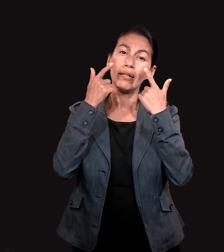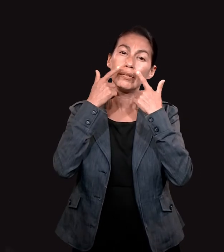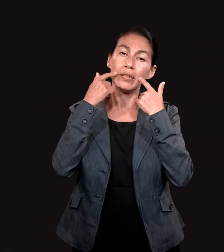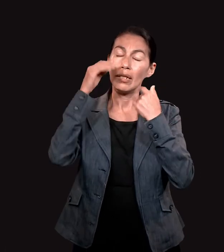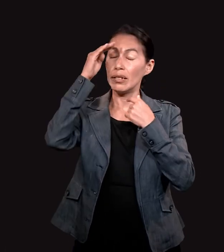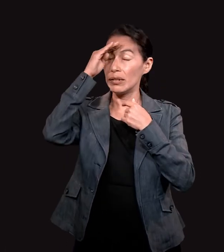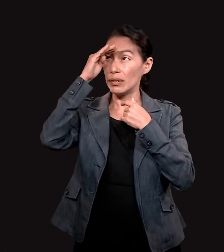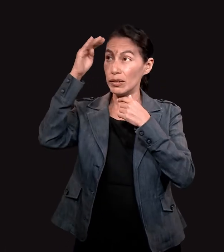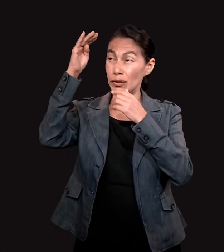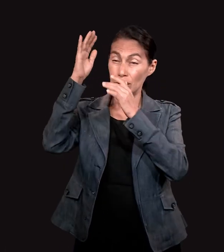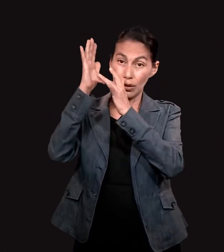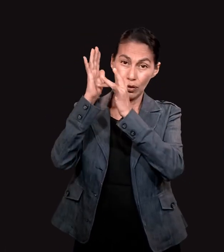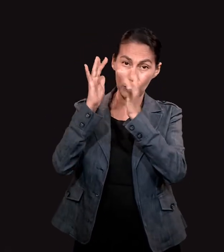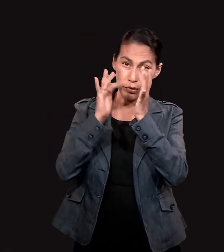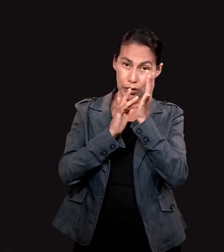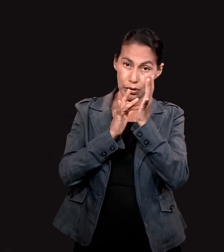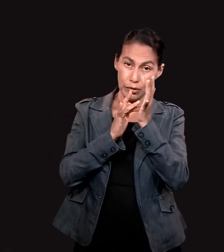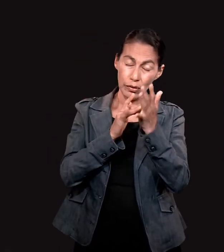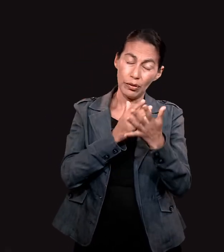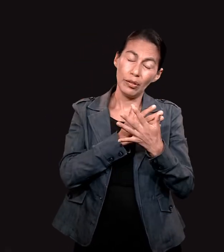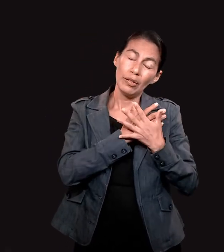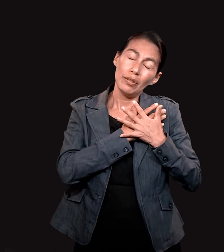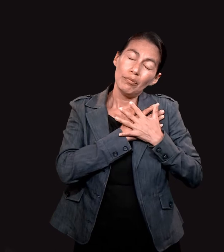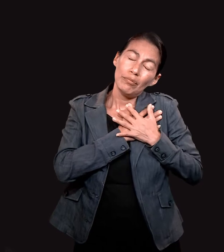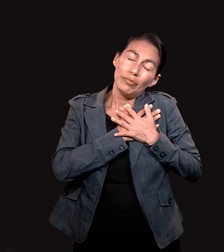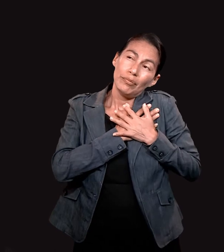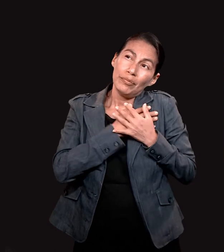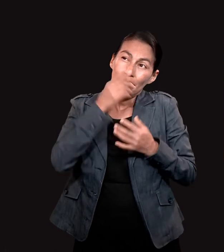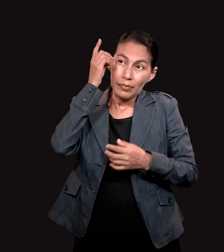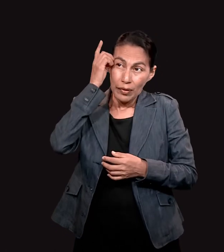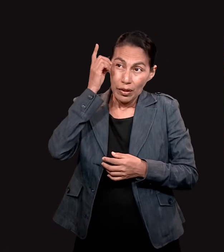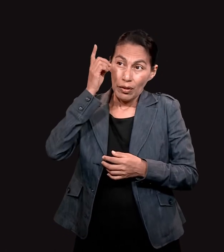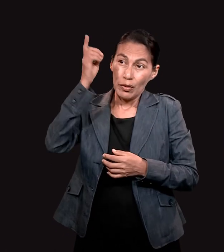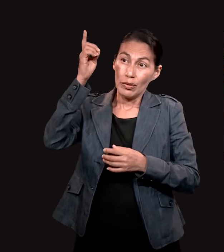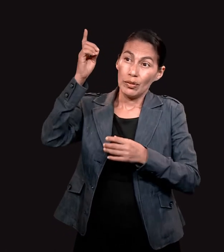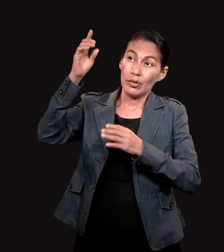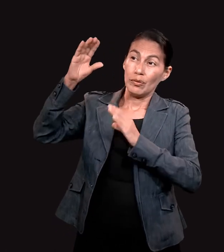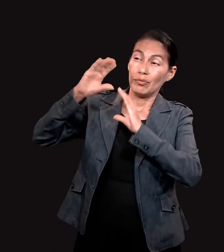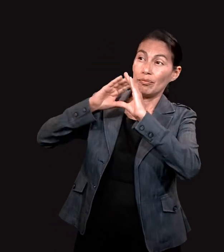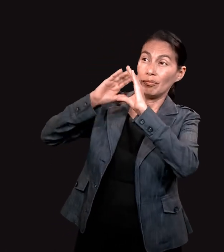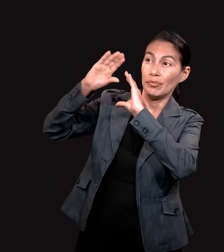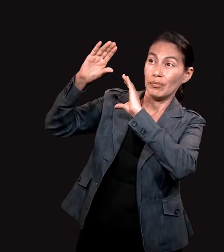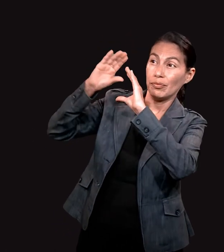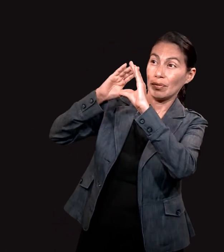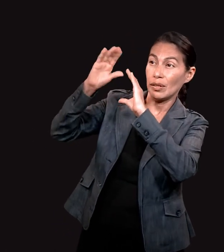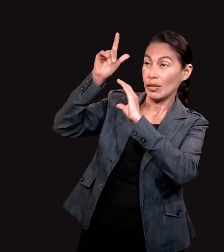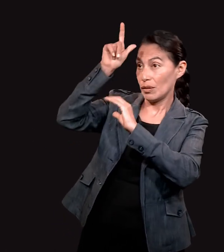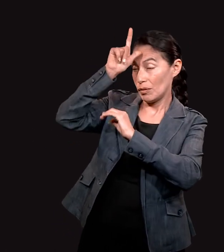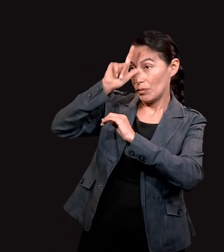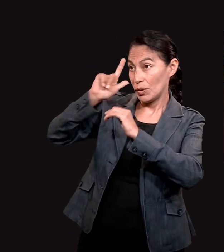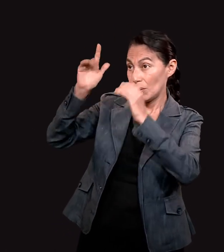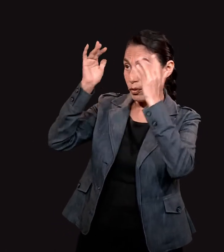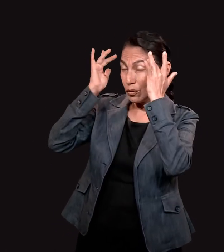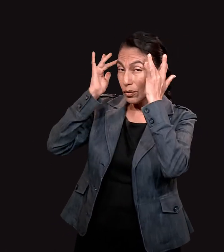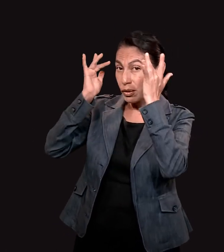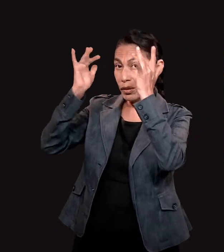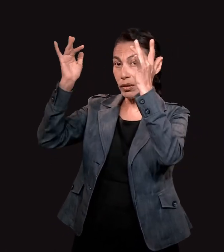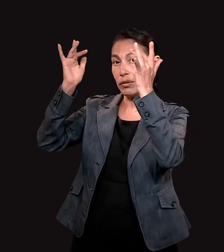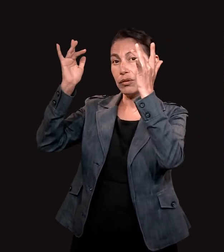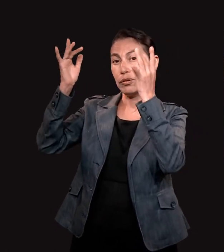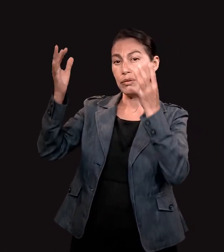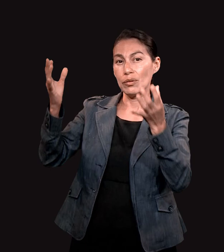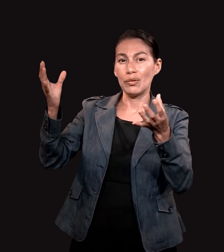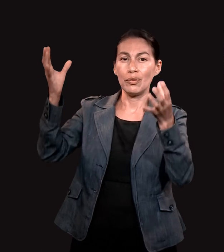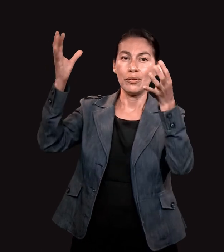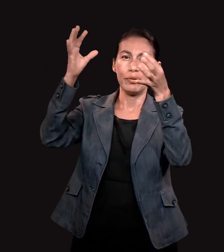Que la gracia del Señor Jesucristo, el amor de Dios y la comunión con el